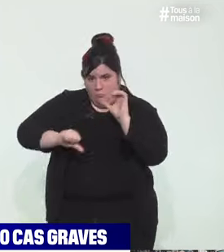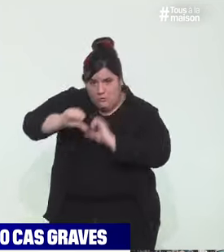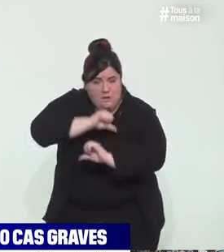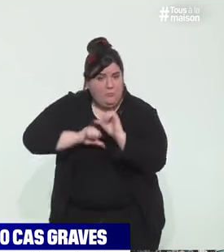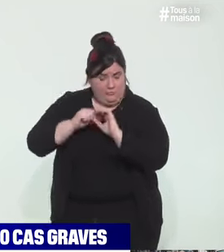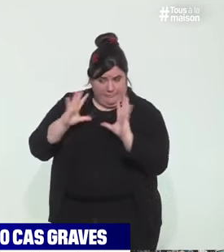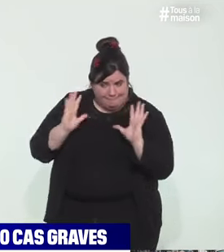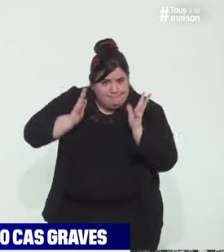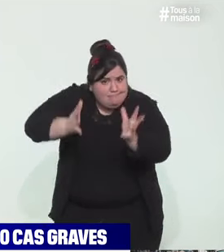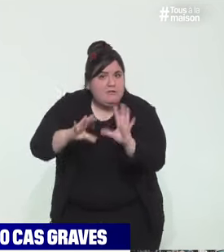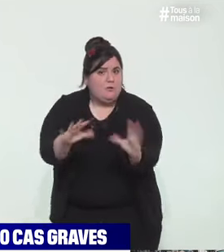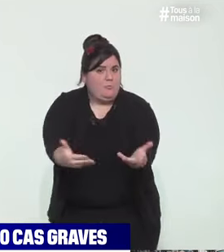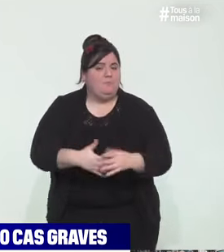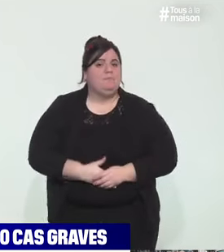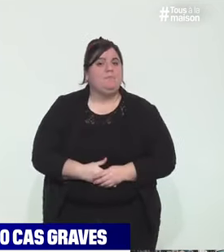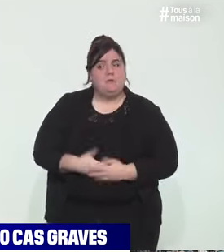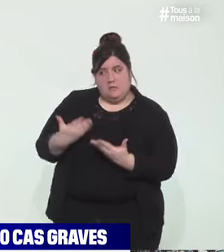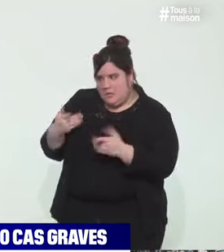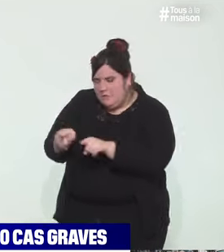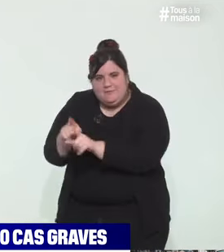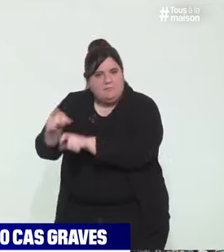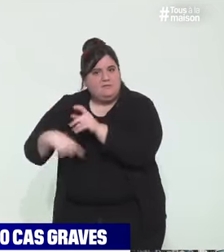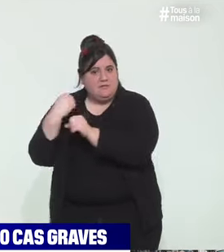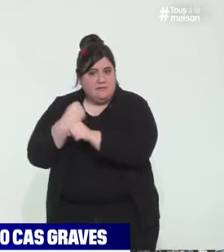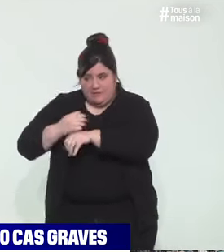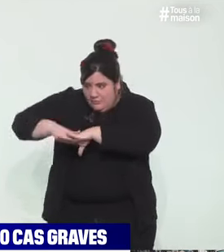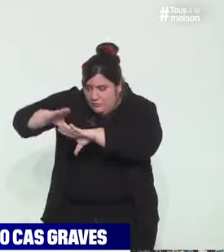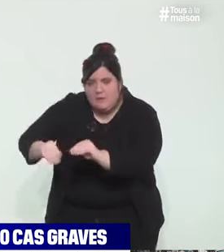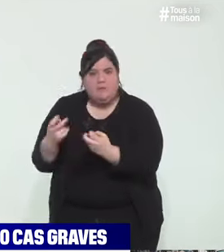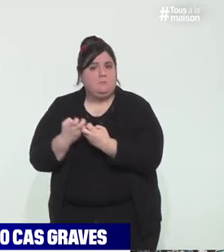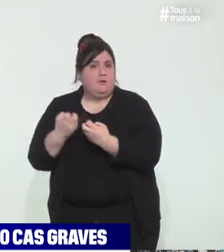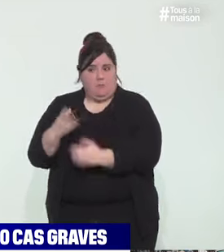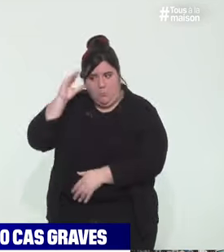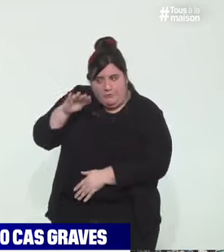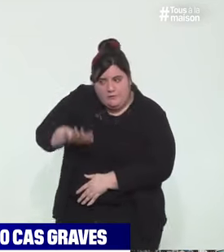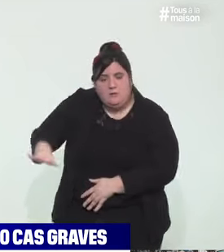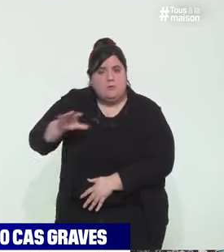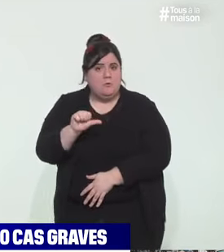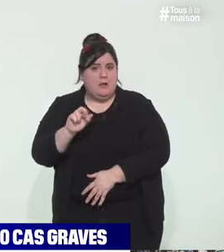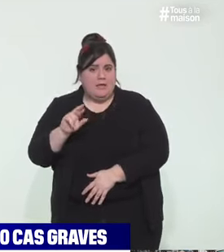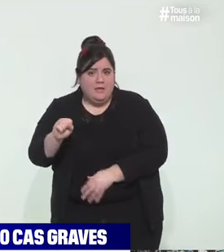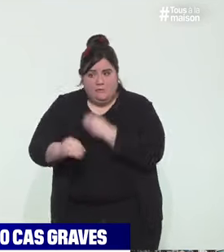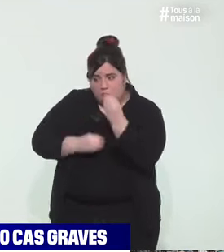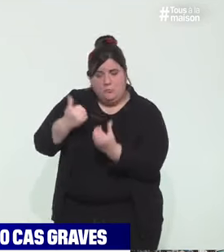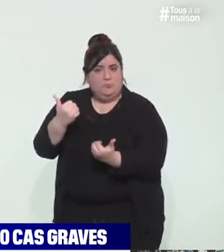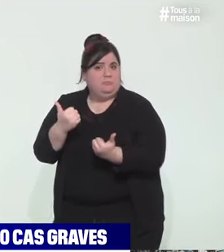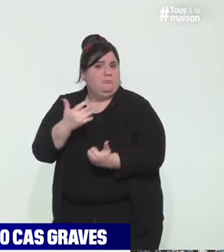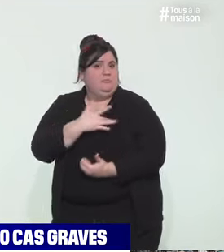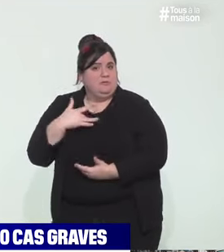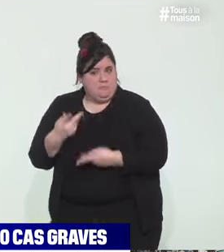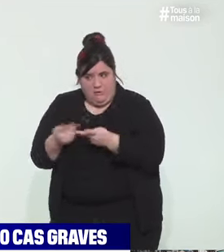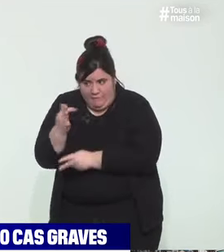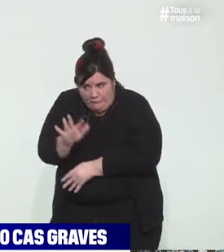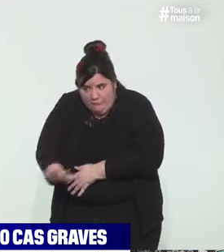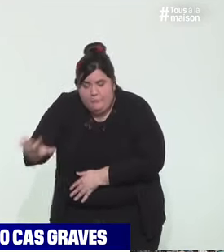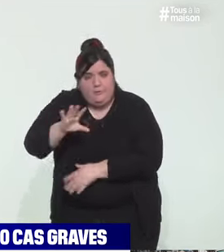locaux, des professionnels de santé locaux, de l'Agence régionale de santé, de la cellule de Santé publique France sur le terrain, pour être au courant aussi d'investigations